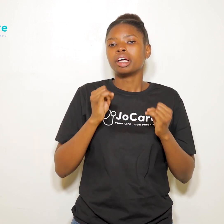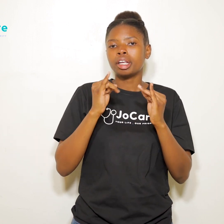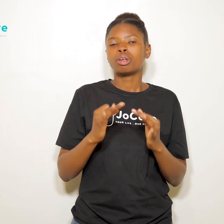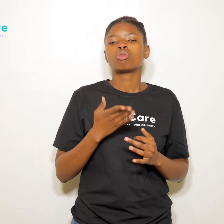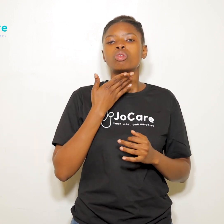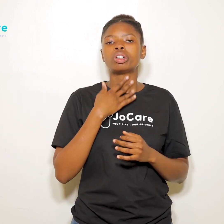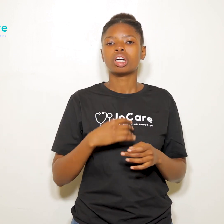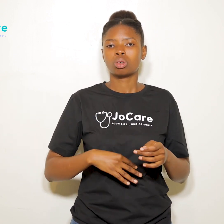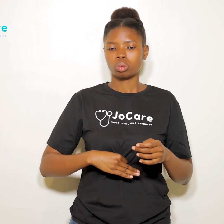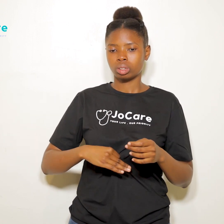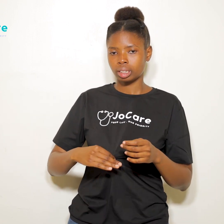utabishaka igihe wabyirinda.